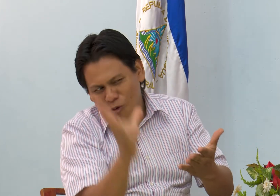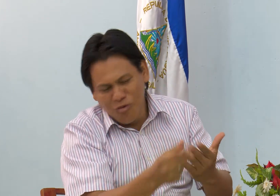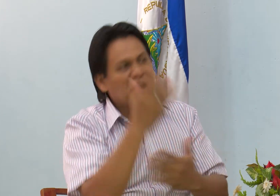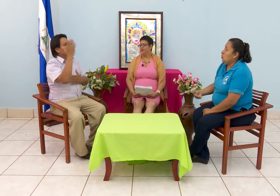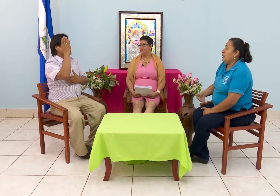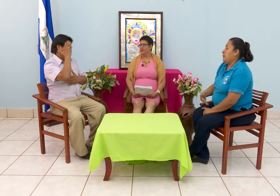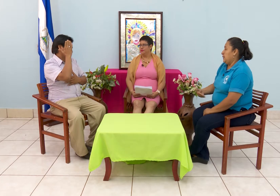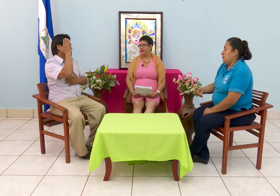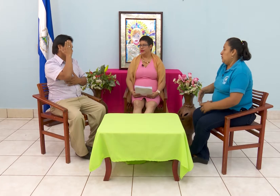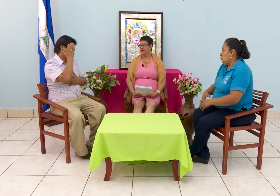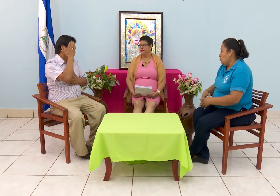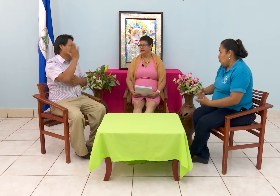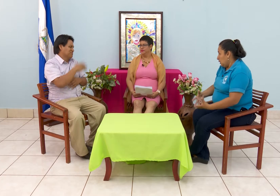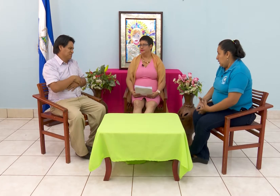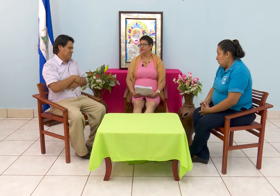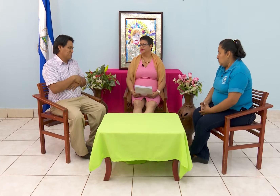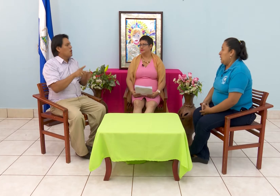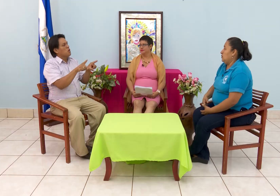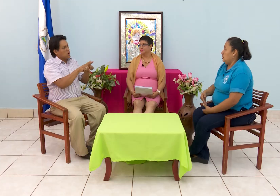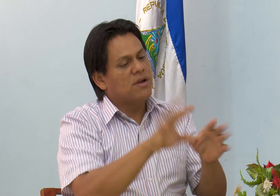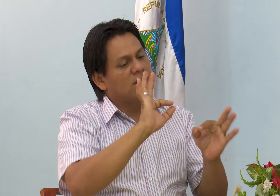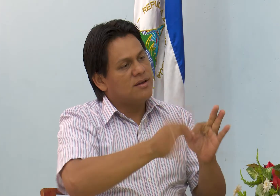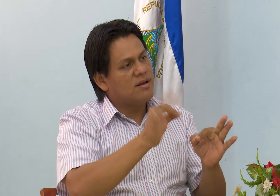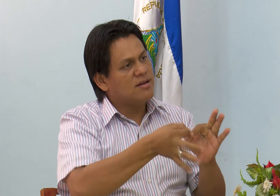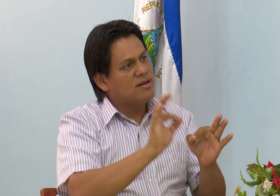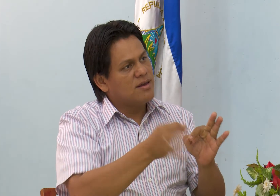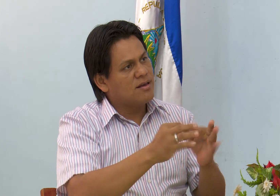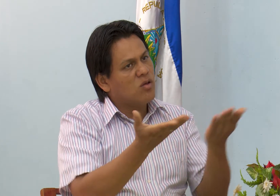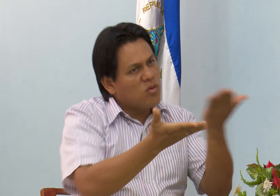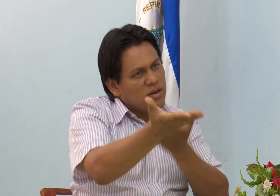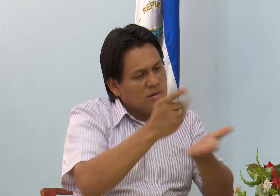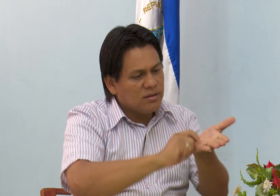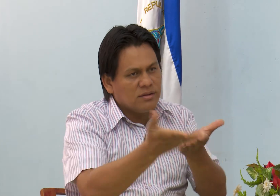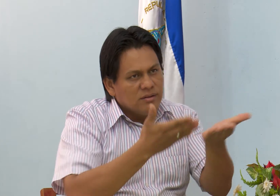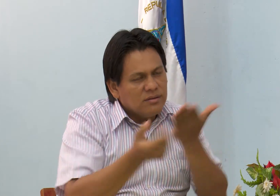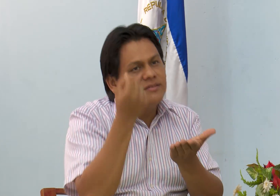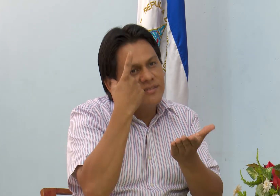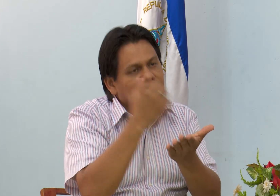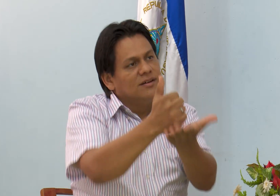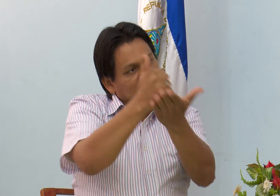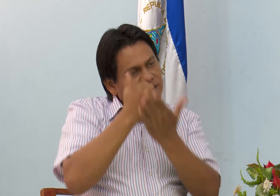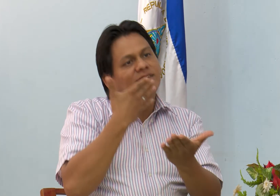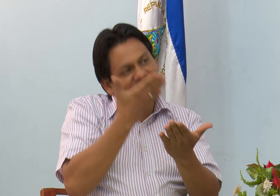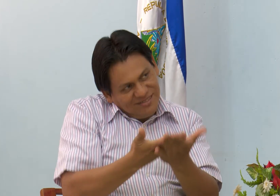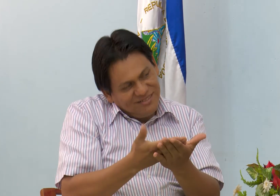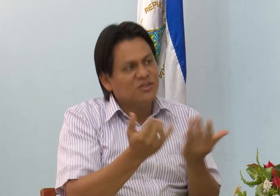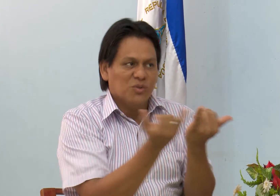Y tuve que aprenderme todo lo que es el diccionario, a manejar el diccionario, y actualmente pues trabajo directamente.